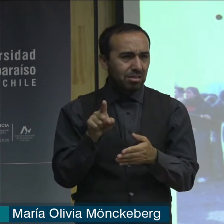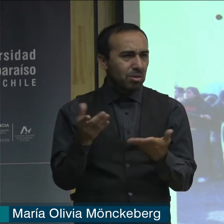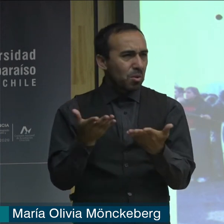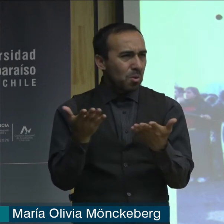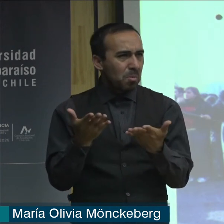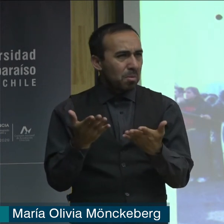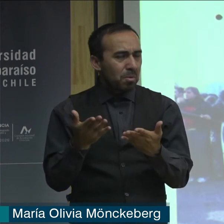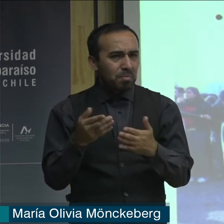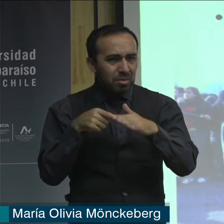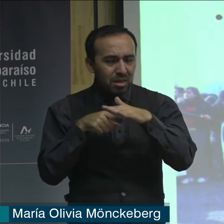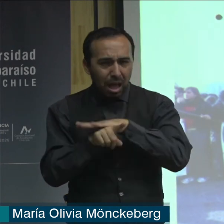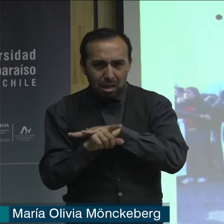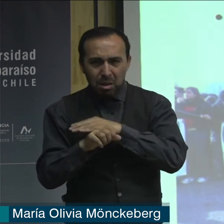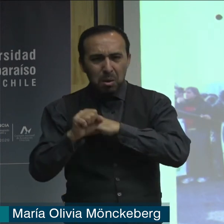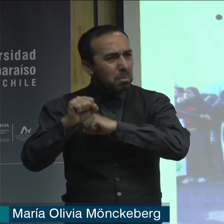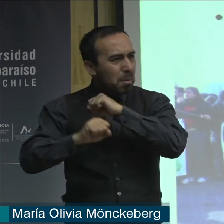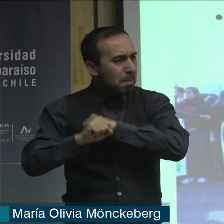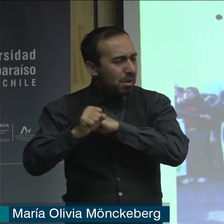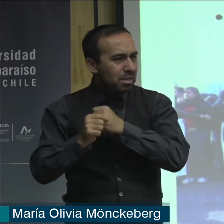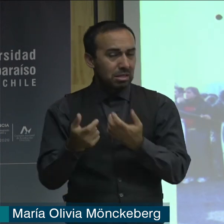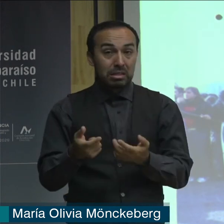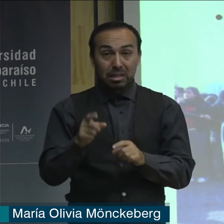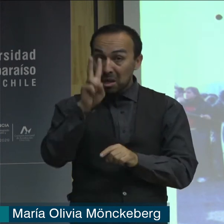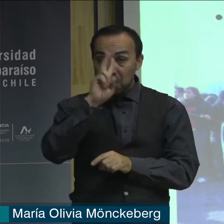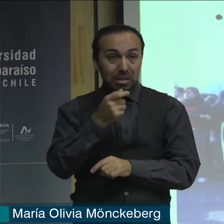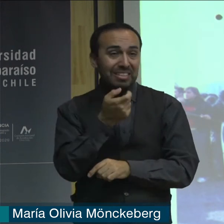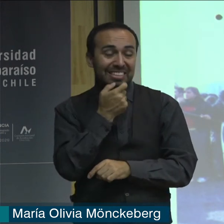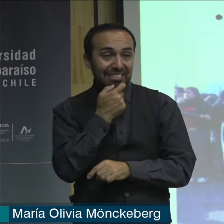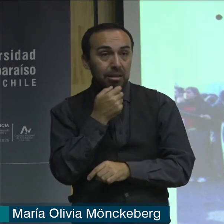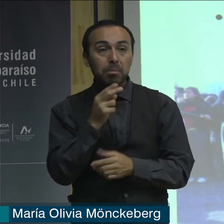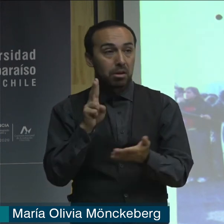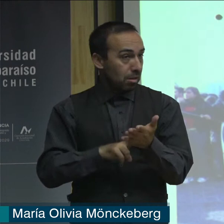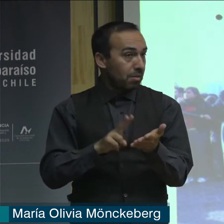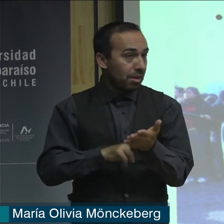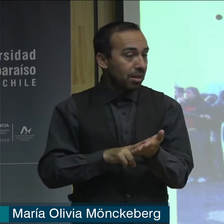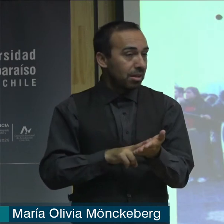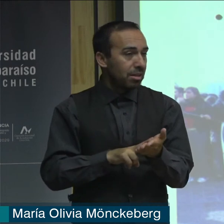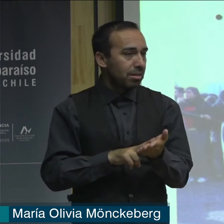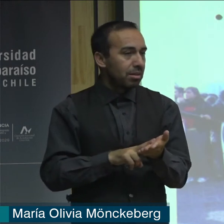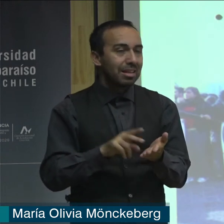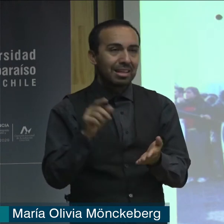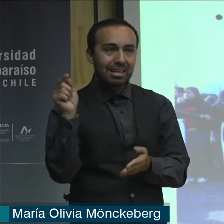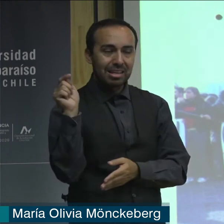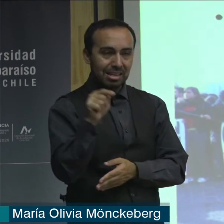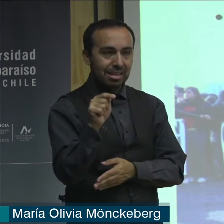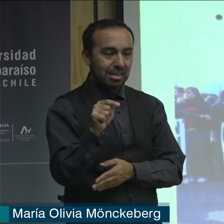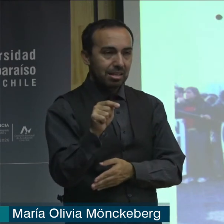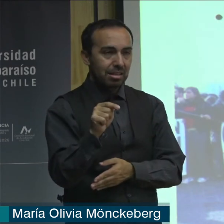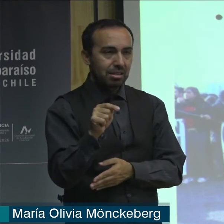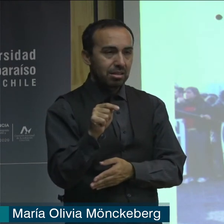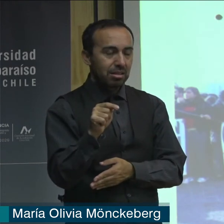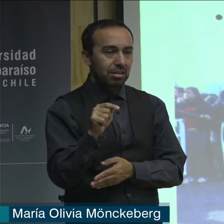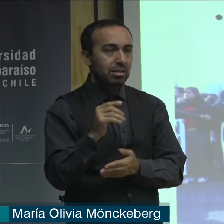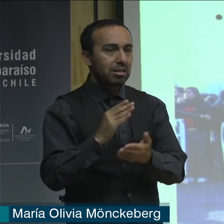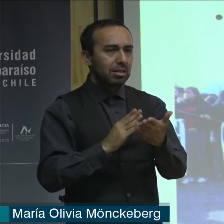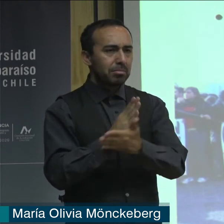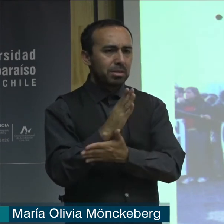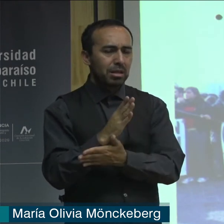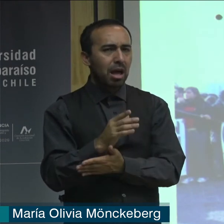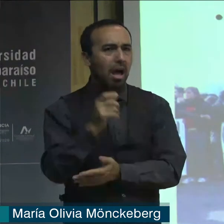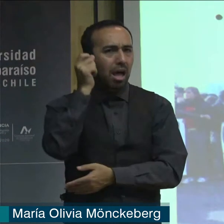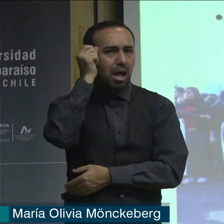parece insólito parece chiste pero era así entonces fue eso y se empezaron a conectar